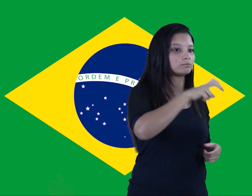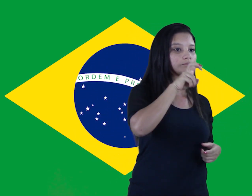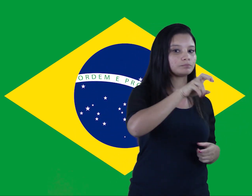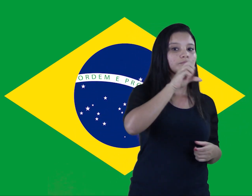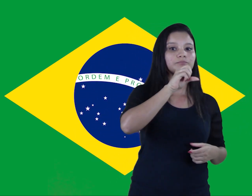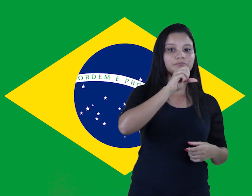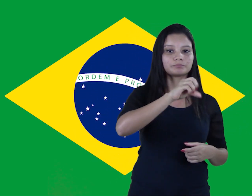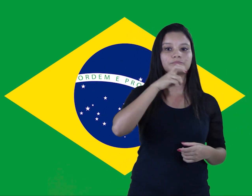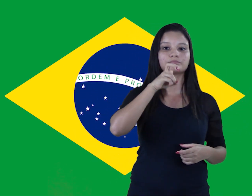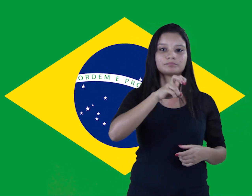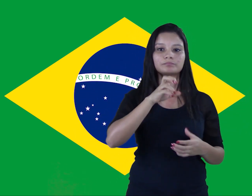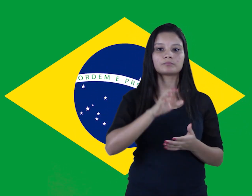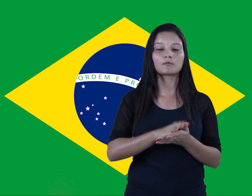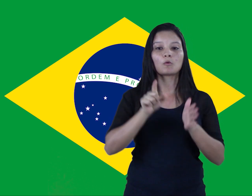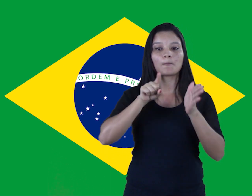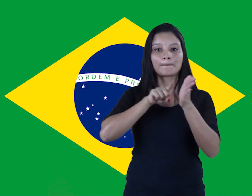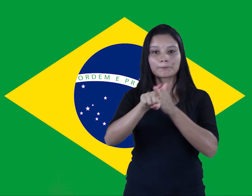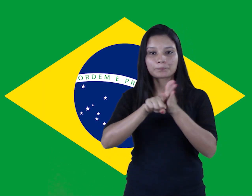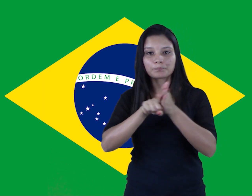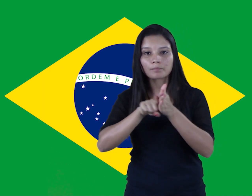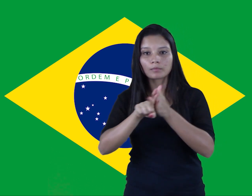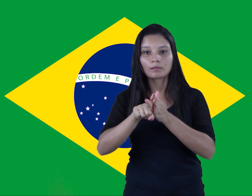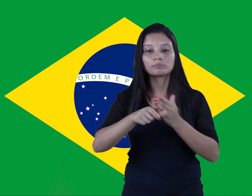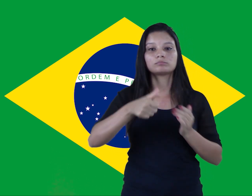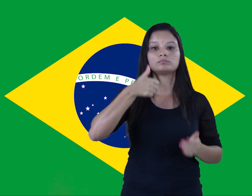11.595, conforme dados do censo de